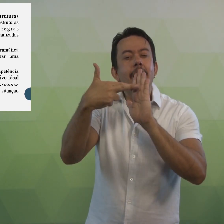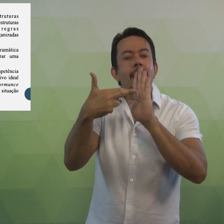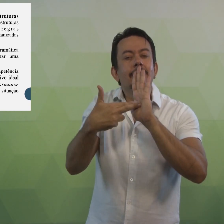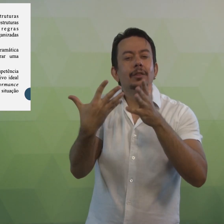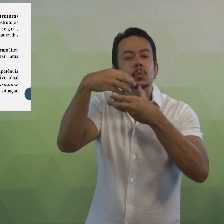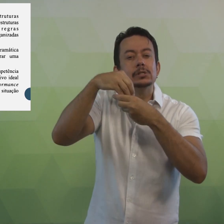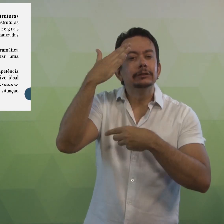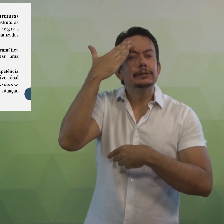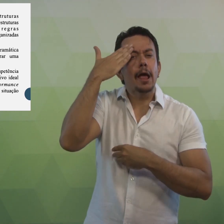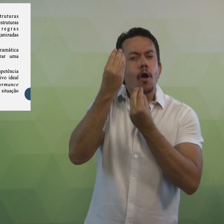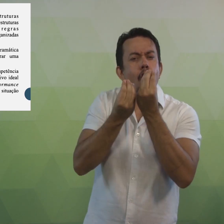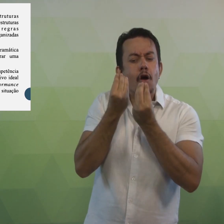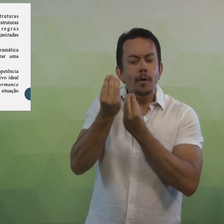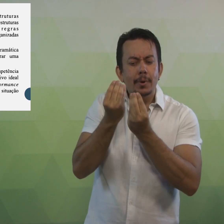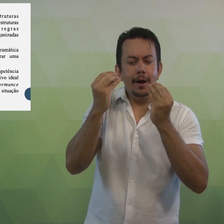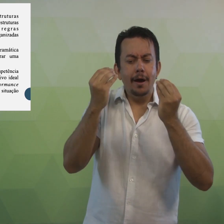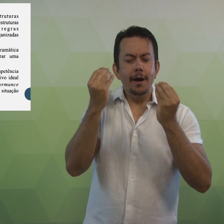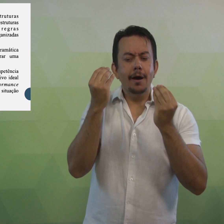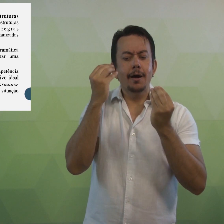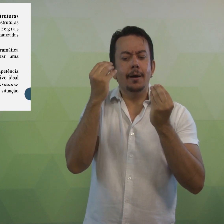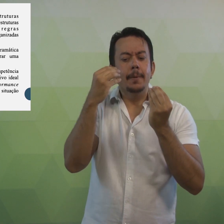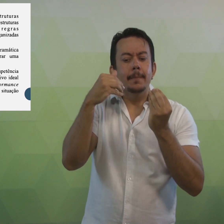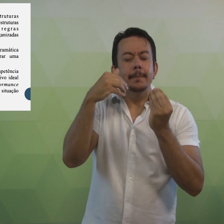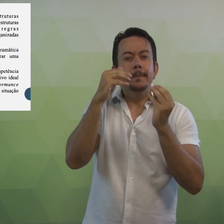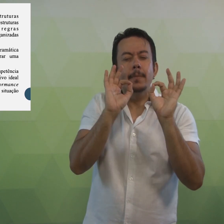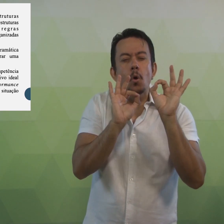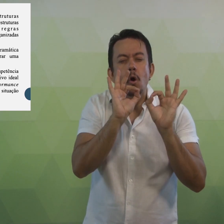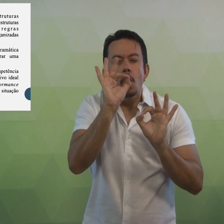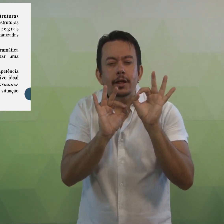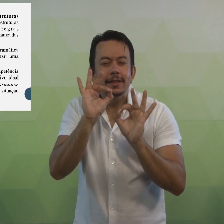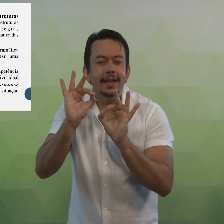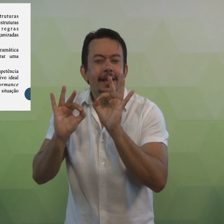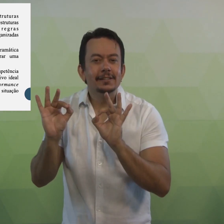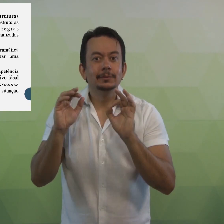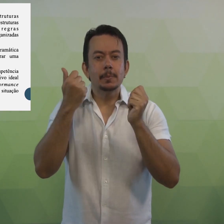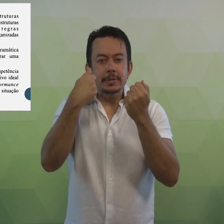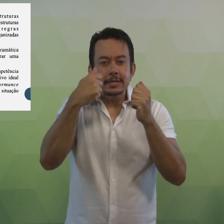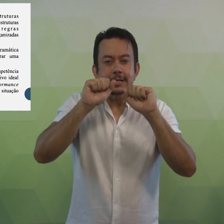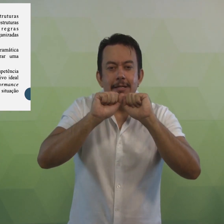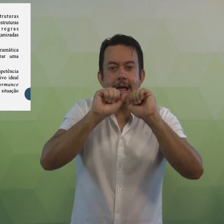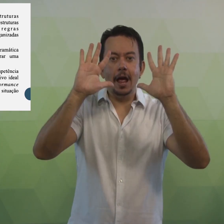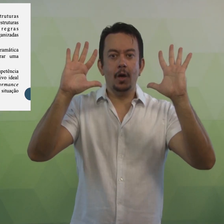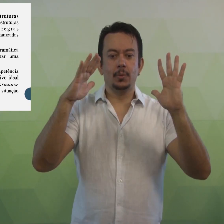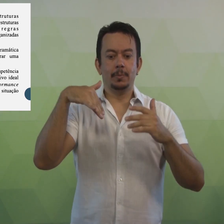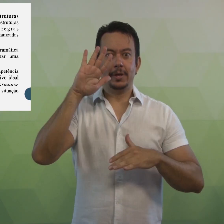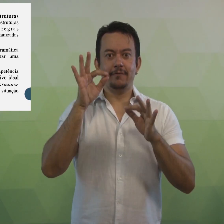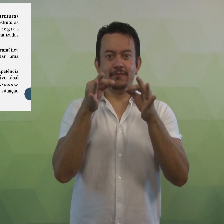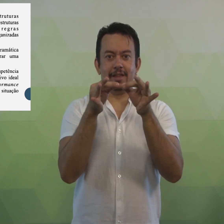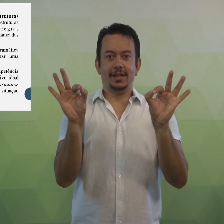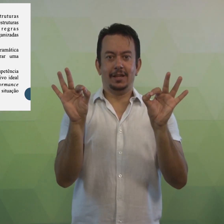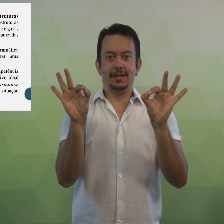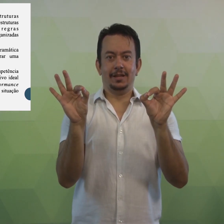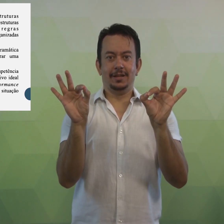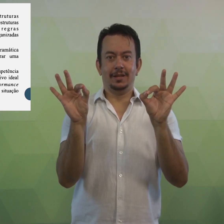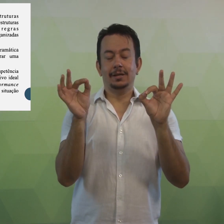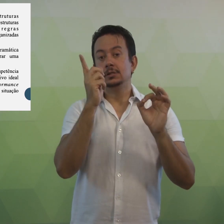gramaticais e sintaxes que são usadas para a produção dessas falas, tá bom?